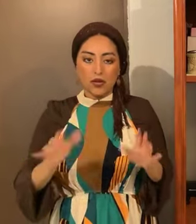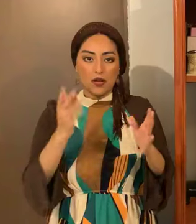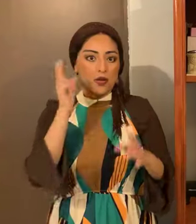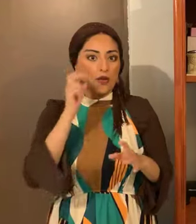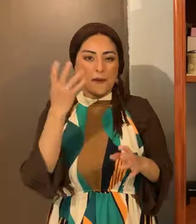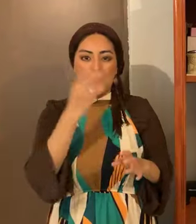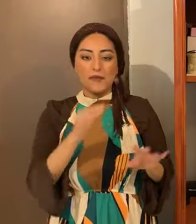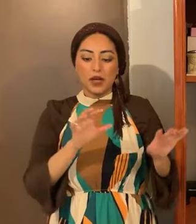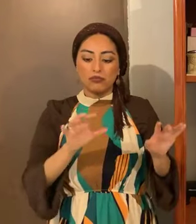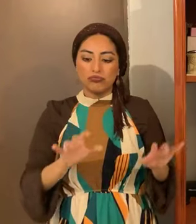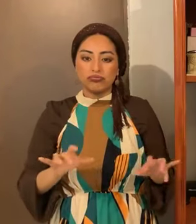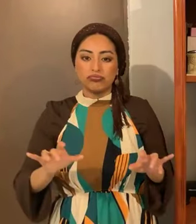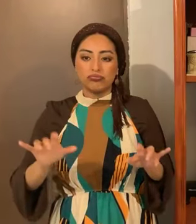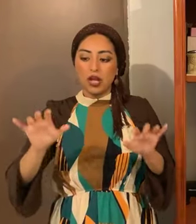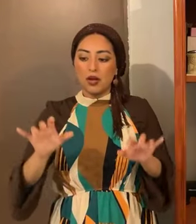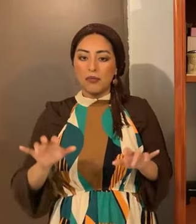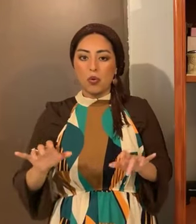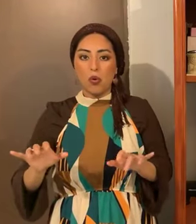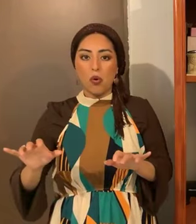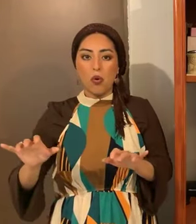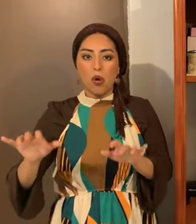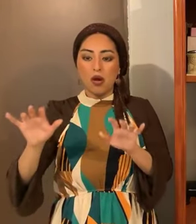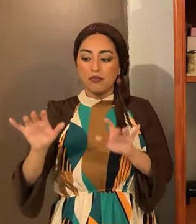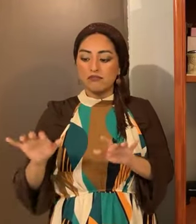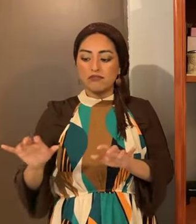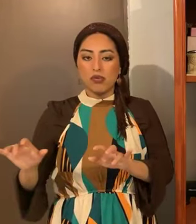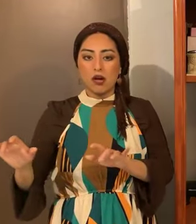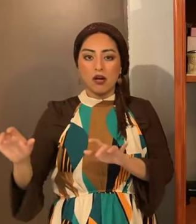ordenados y